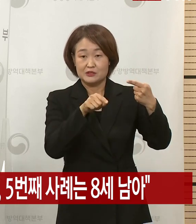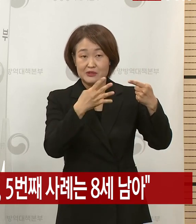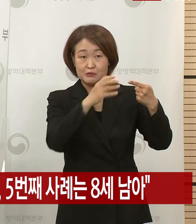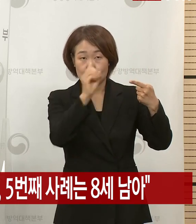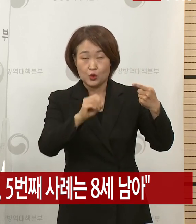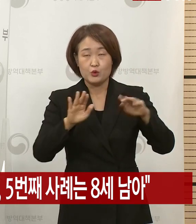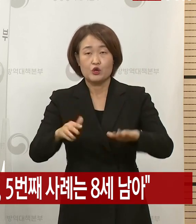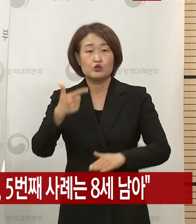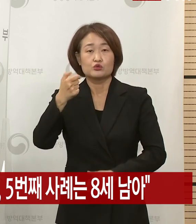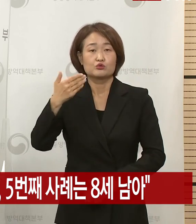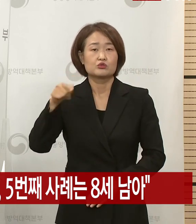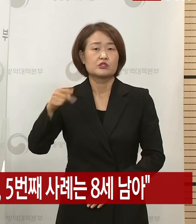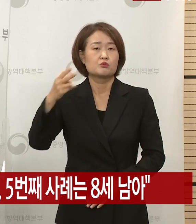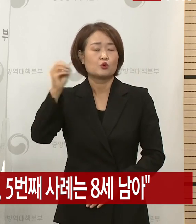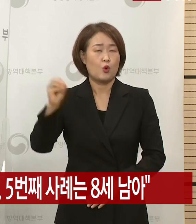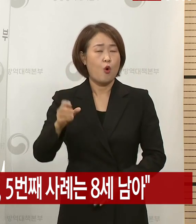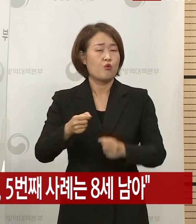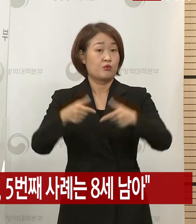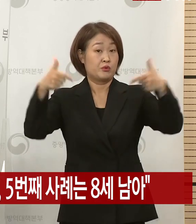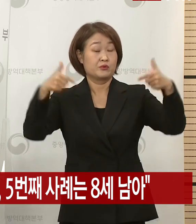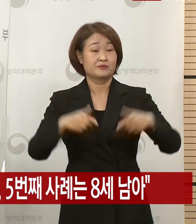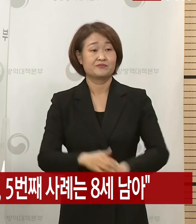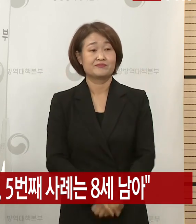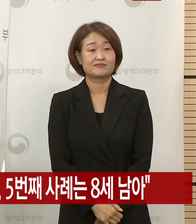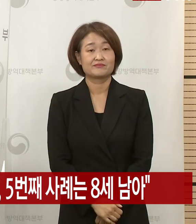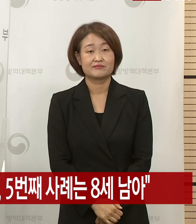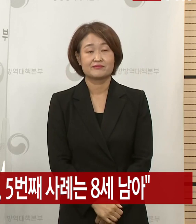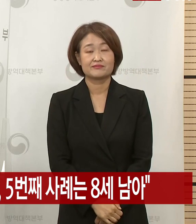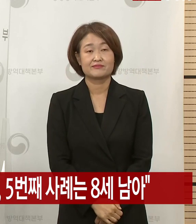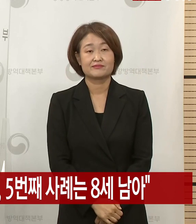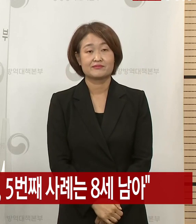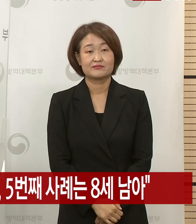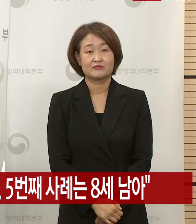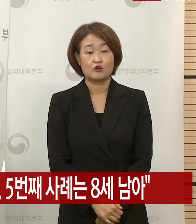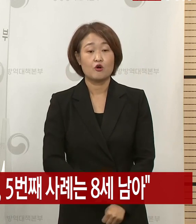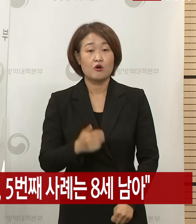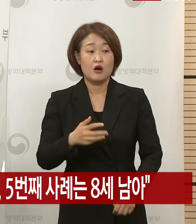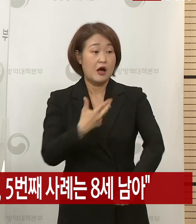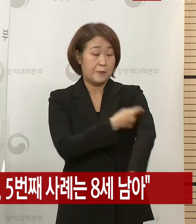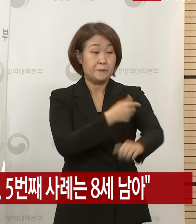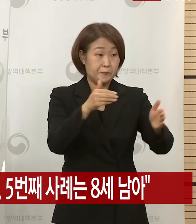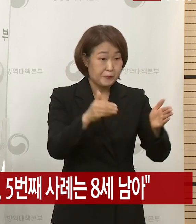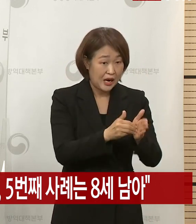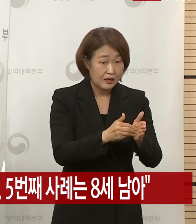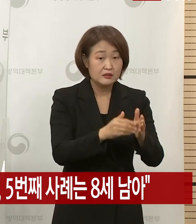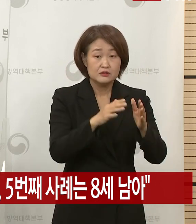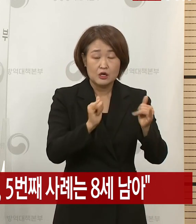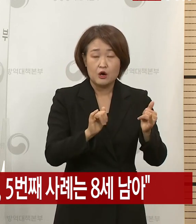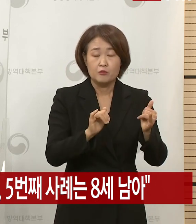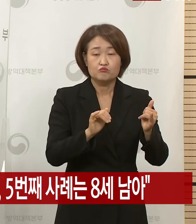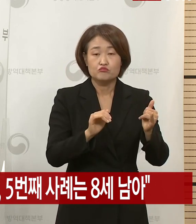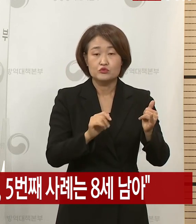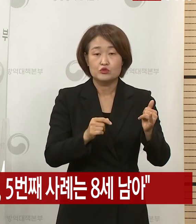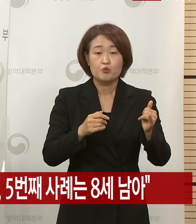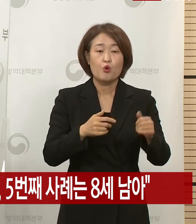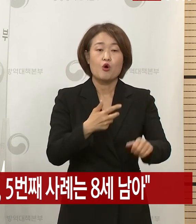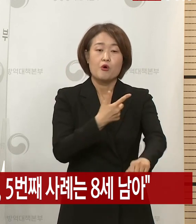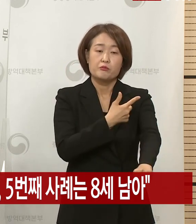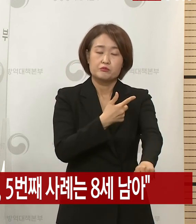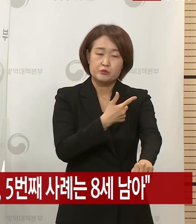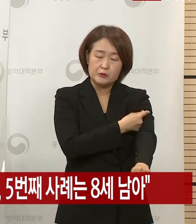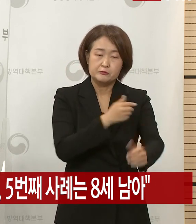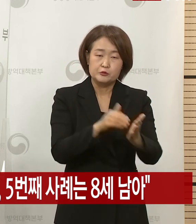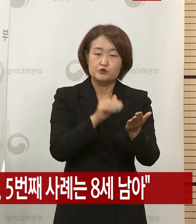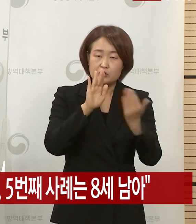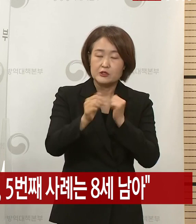달 69.2%로 높아졌습니다. 접종을 받으신 분들은 접종 후에도 방역 수칙을